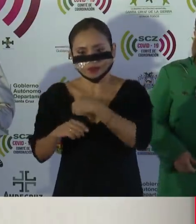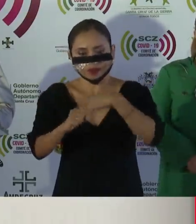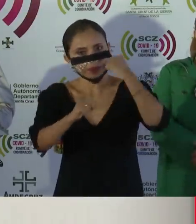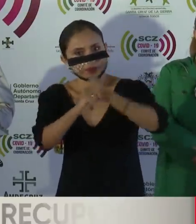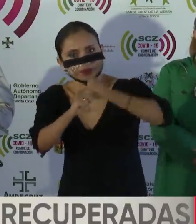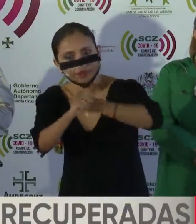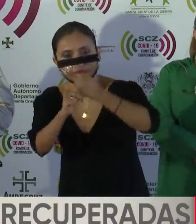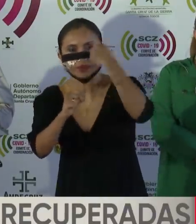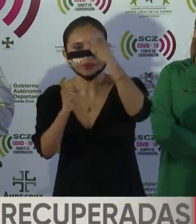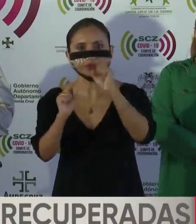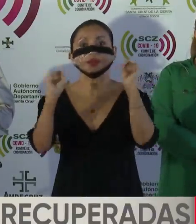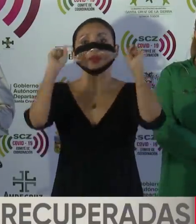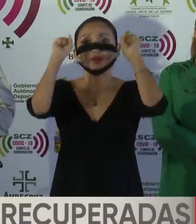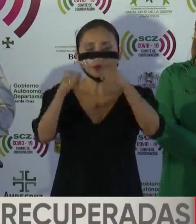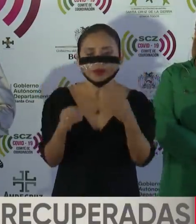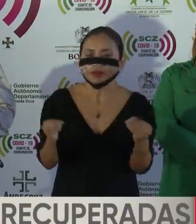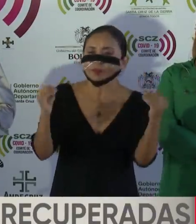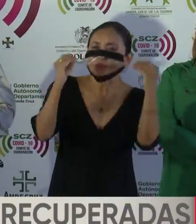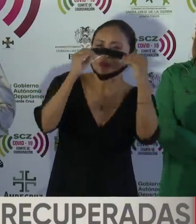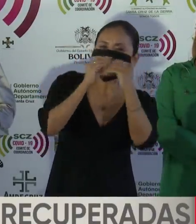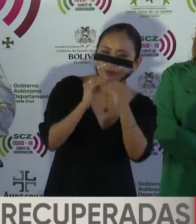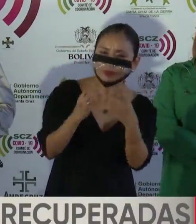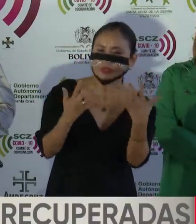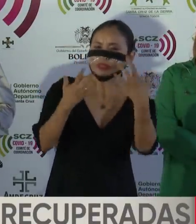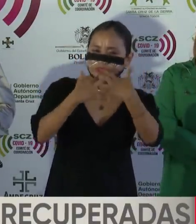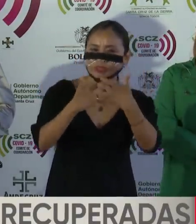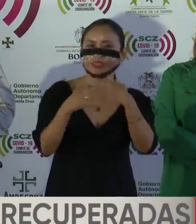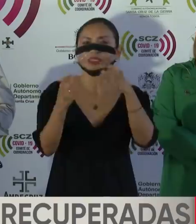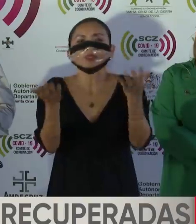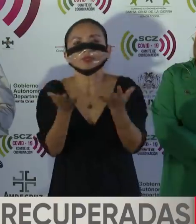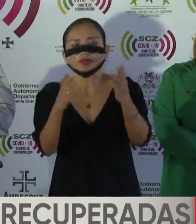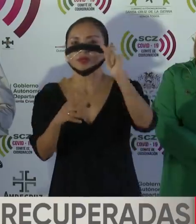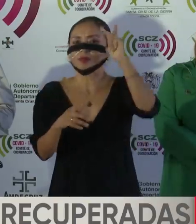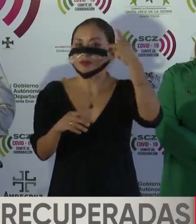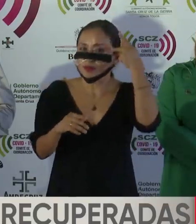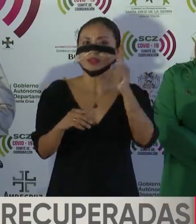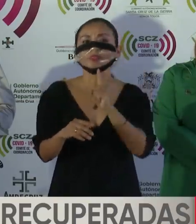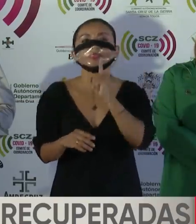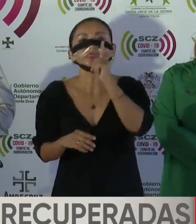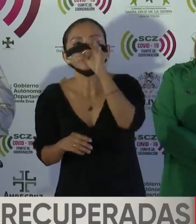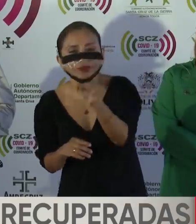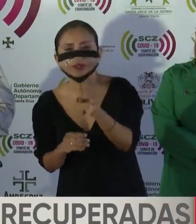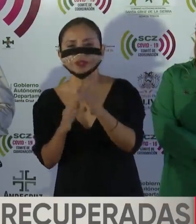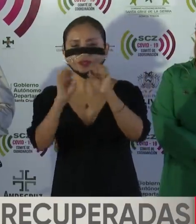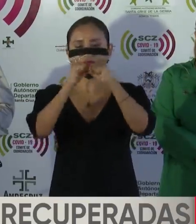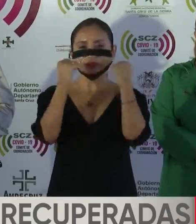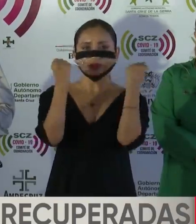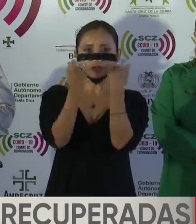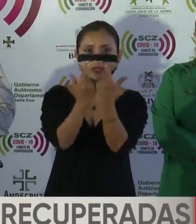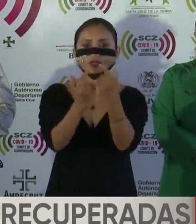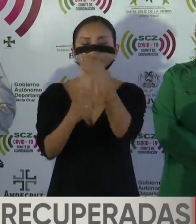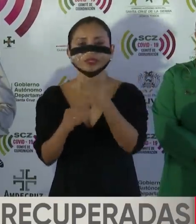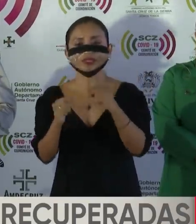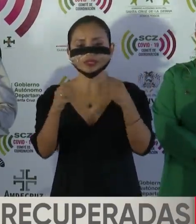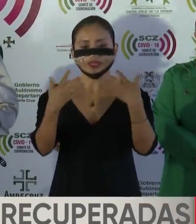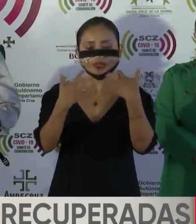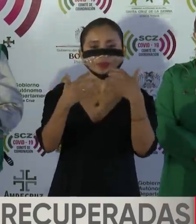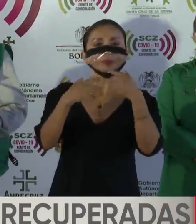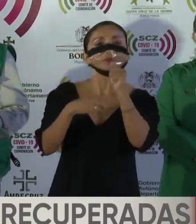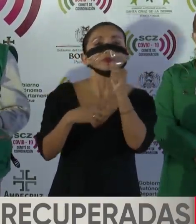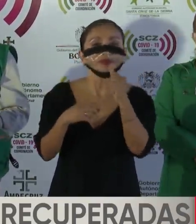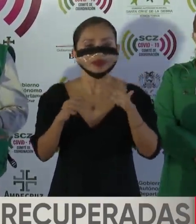para cohesionar aún más el sector público, la seguridad social y el sector privado.